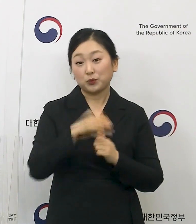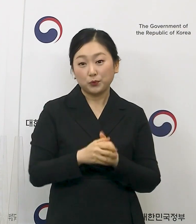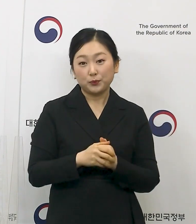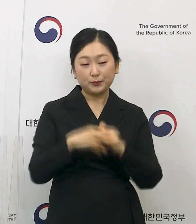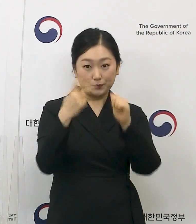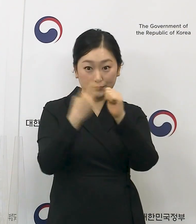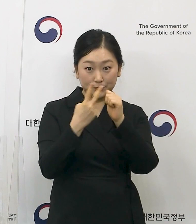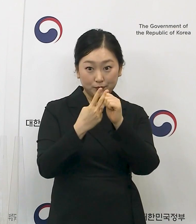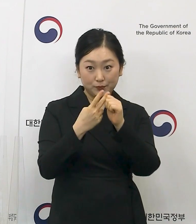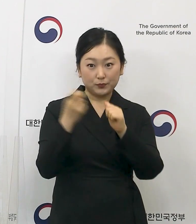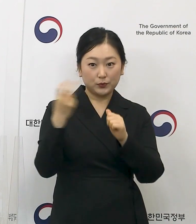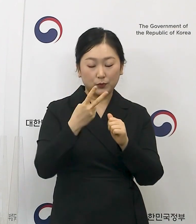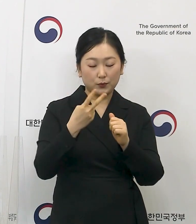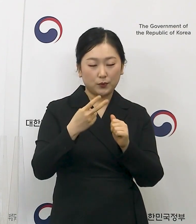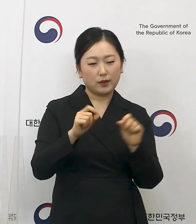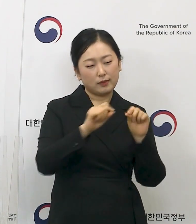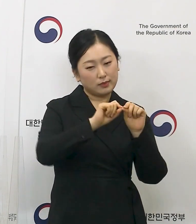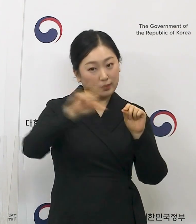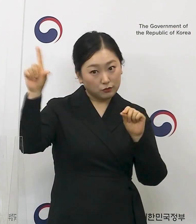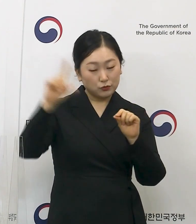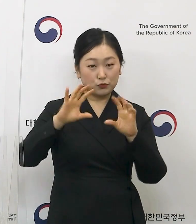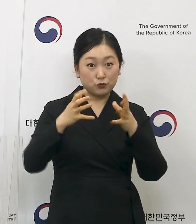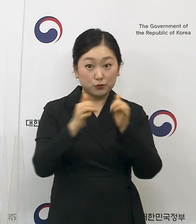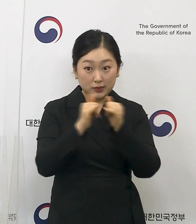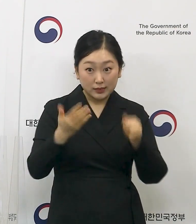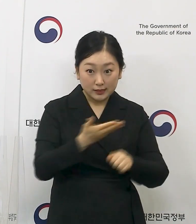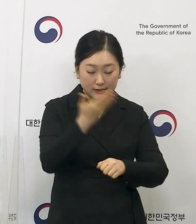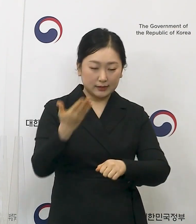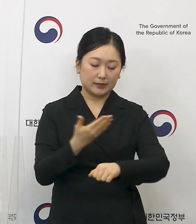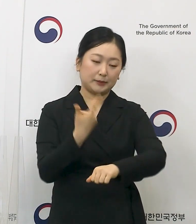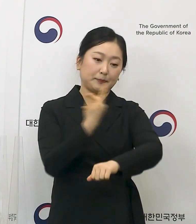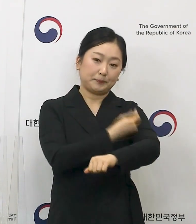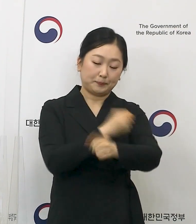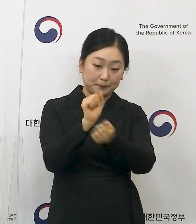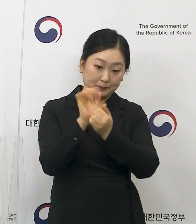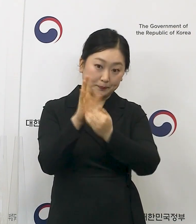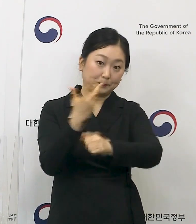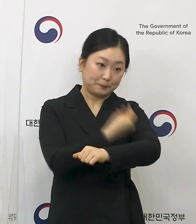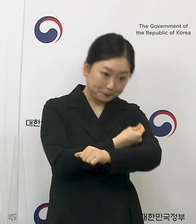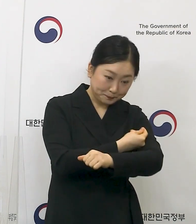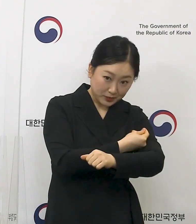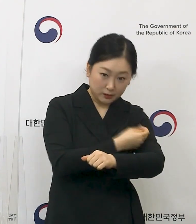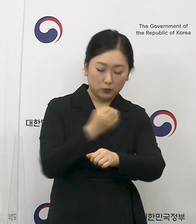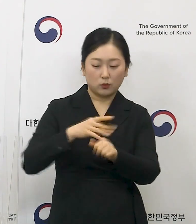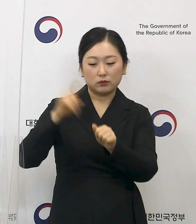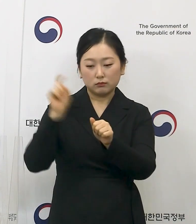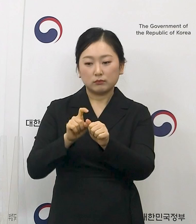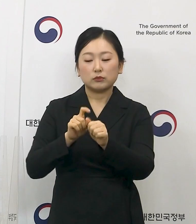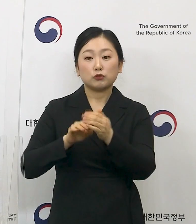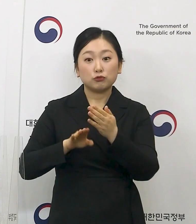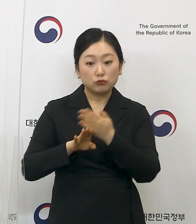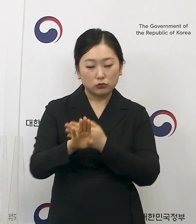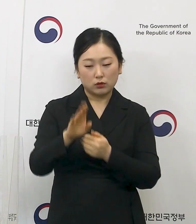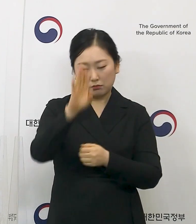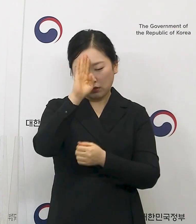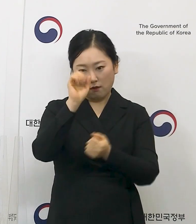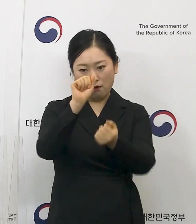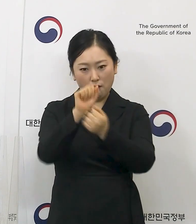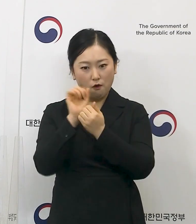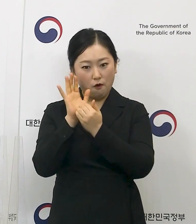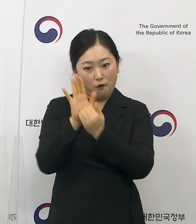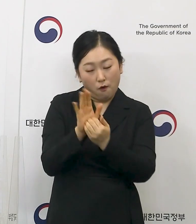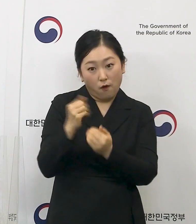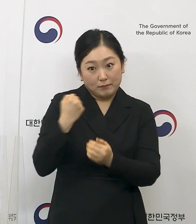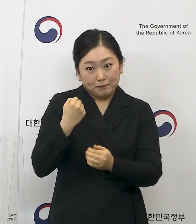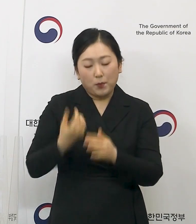둘째, 다수 국민이 백신 접종과 자연 감염에 의해 감염 및 중증 방어력을 보유하고